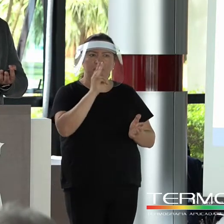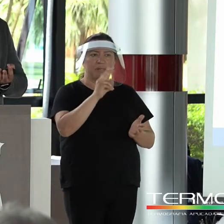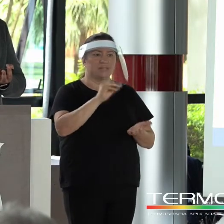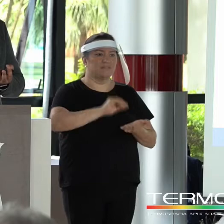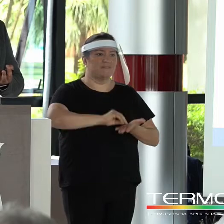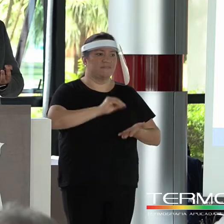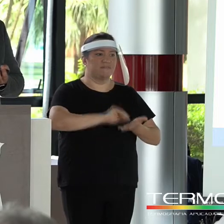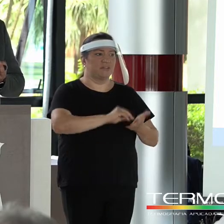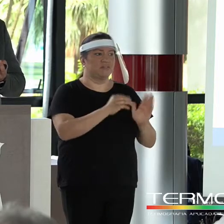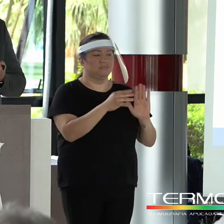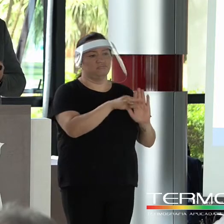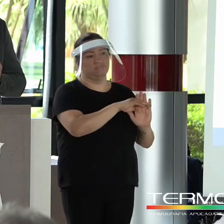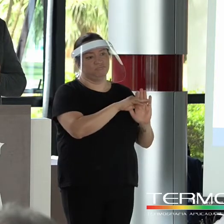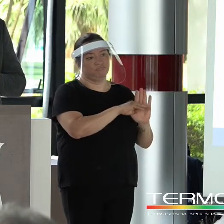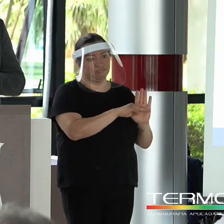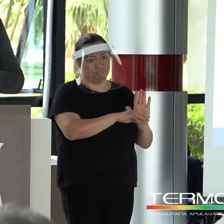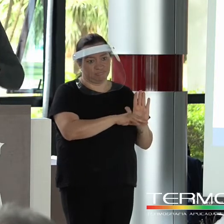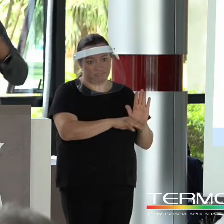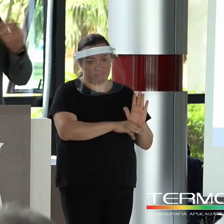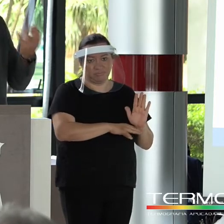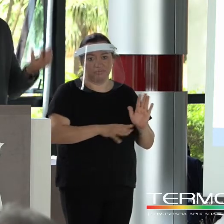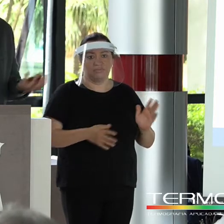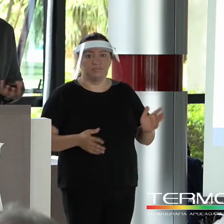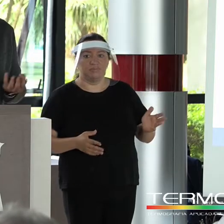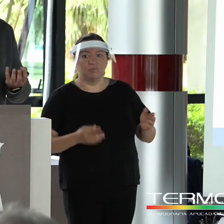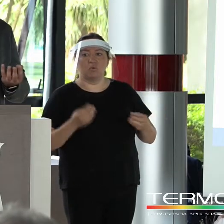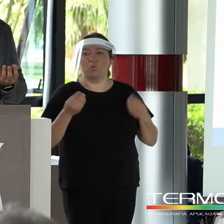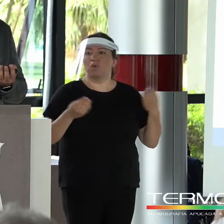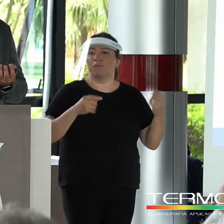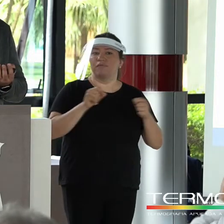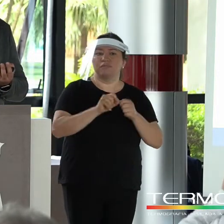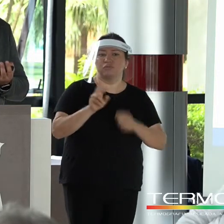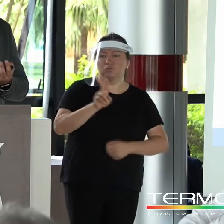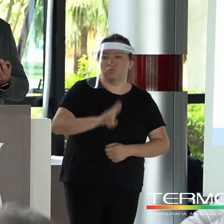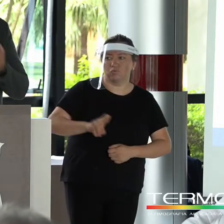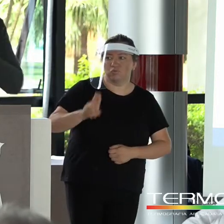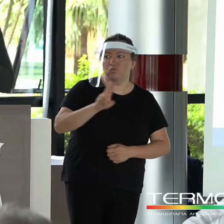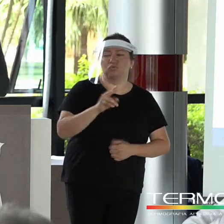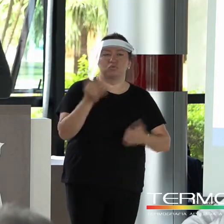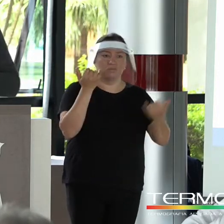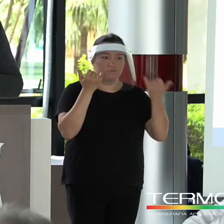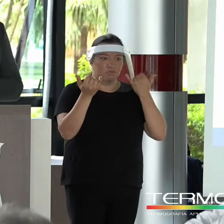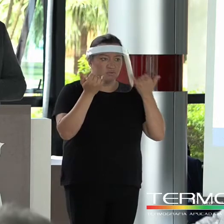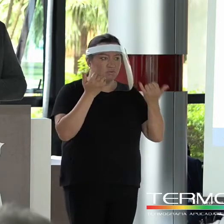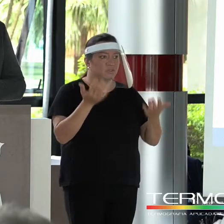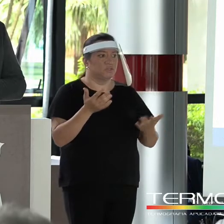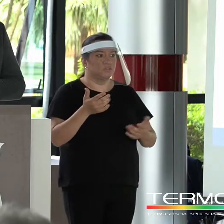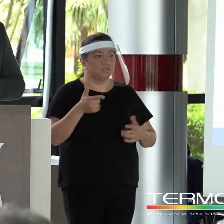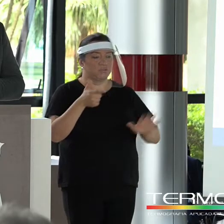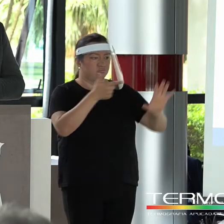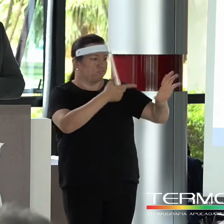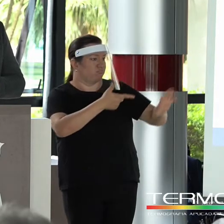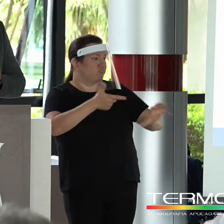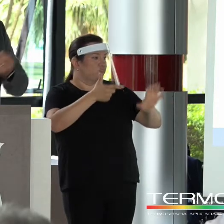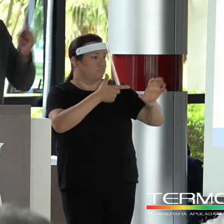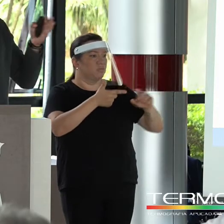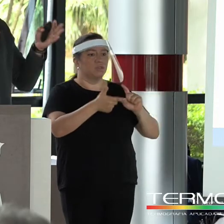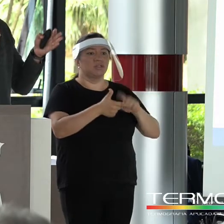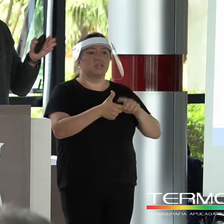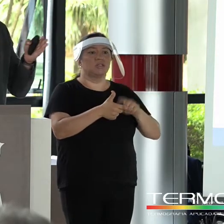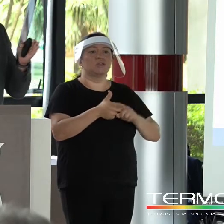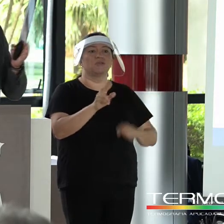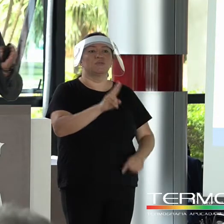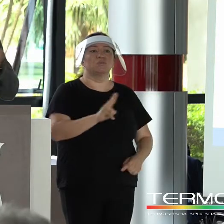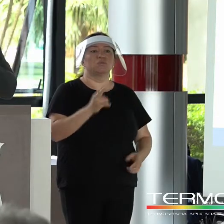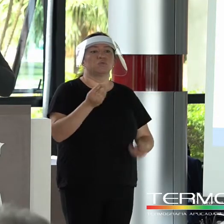exemplo, com relação a como fazer as inspeções, a maneira de utilização da técnica.